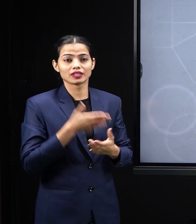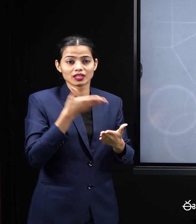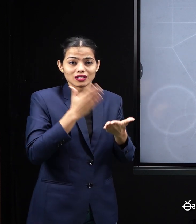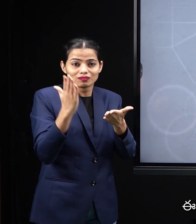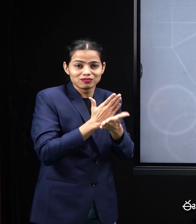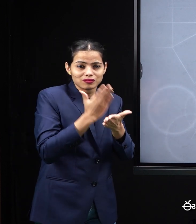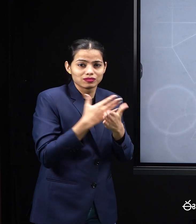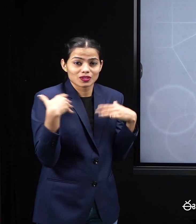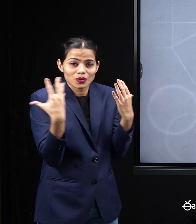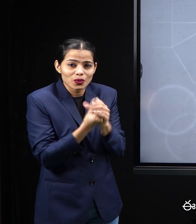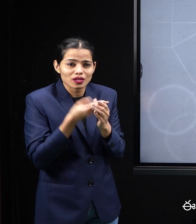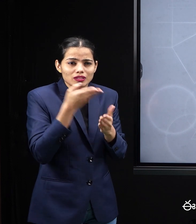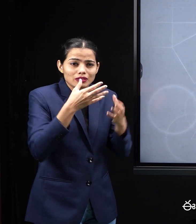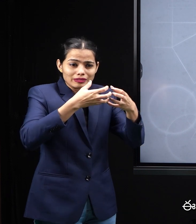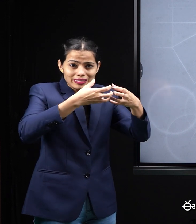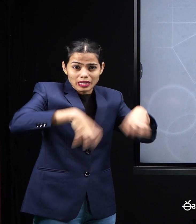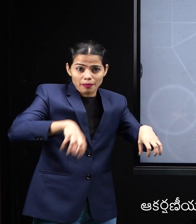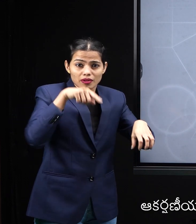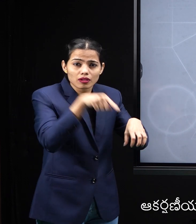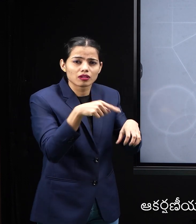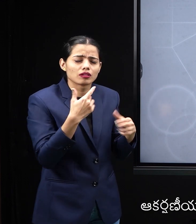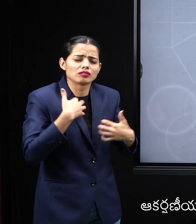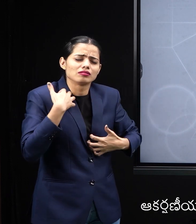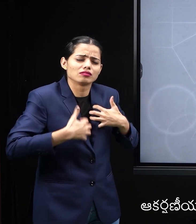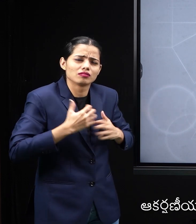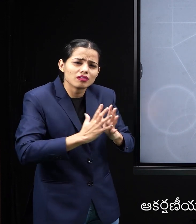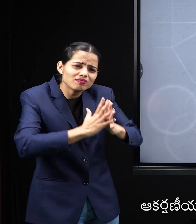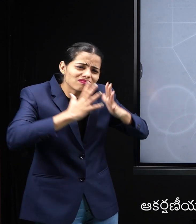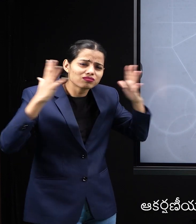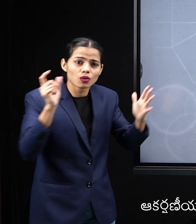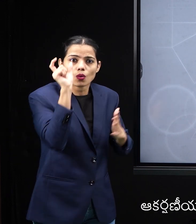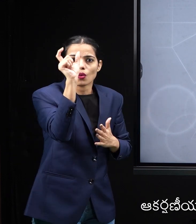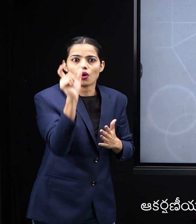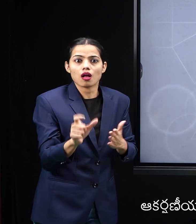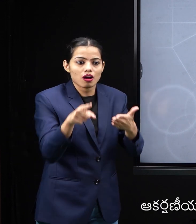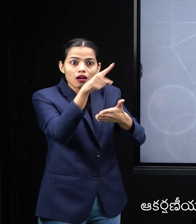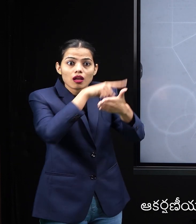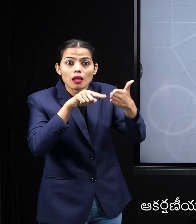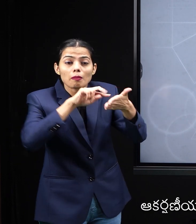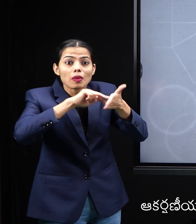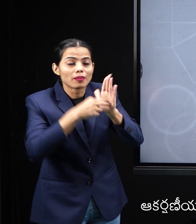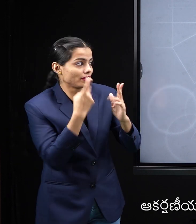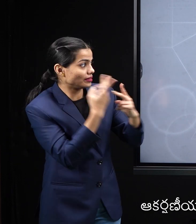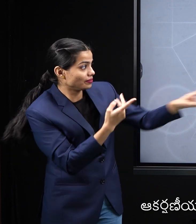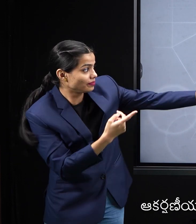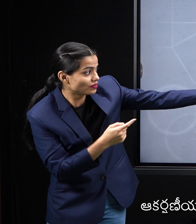ఈ పాఠంలో మేము సర్కిళ్ల ఆకర్షణీయమైన ప్రపంచాన్ని పరిశీలిస్తాము.